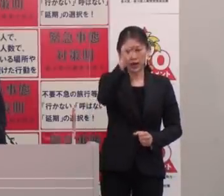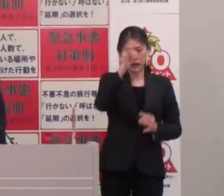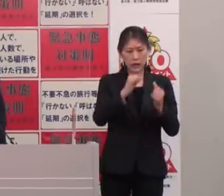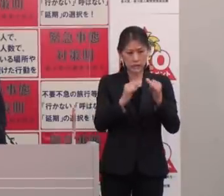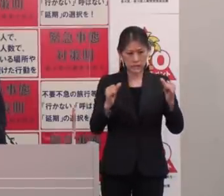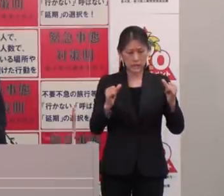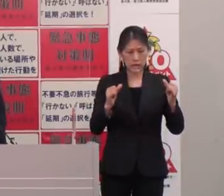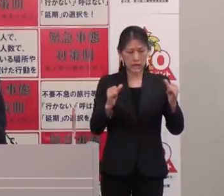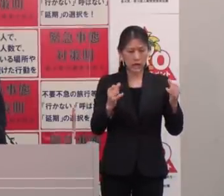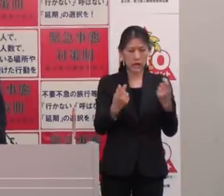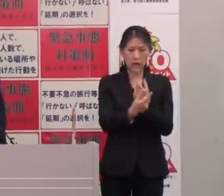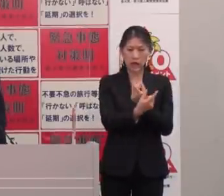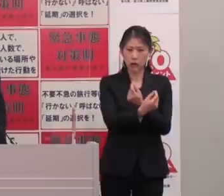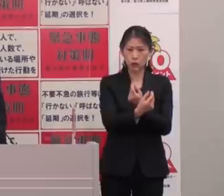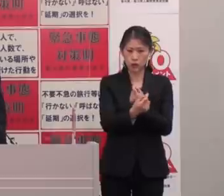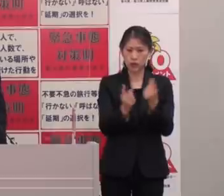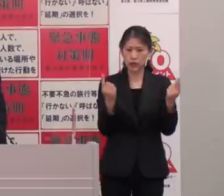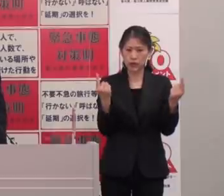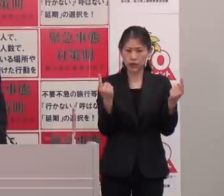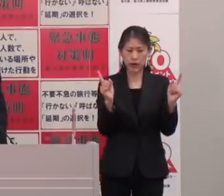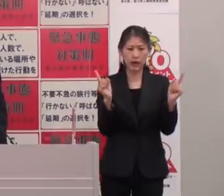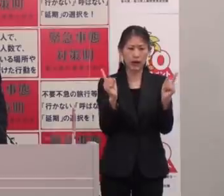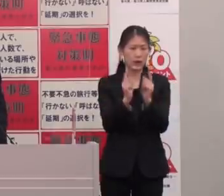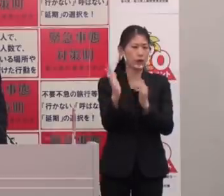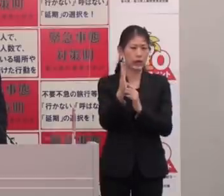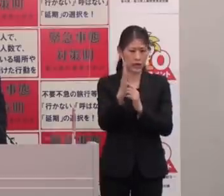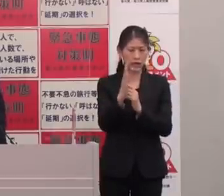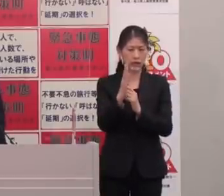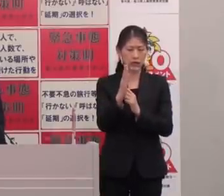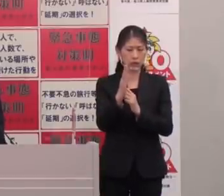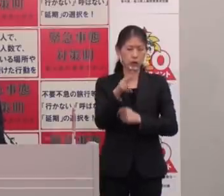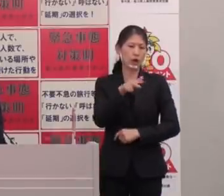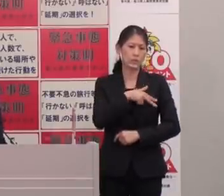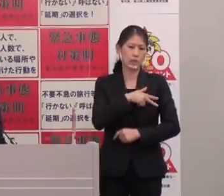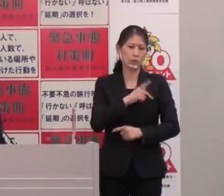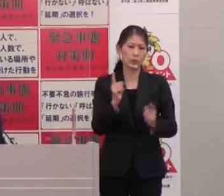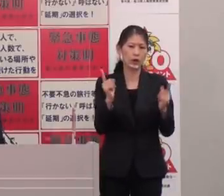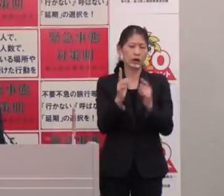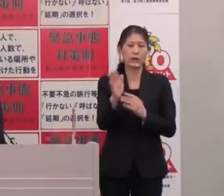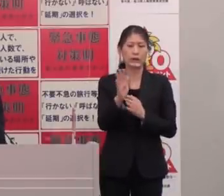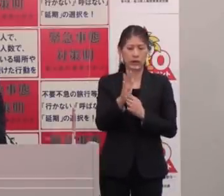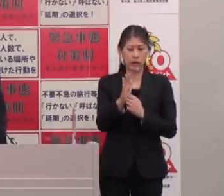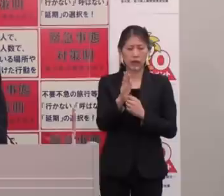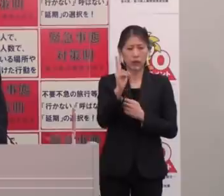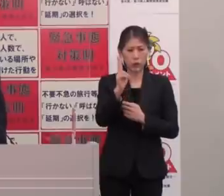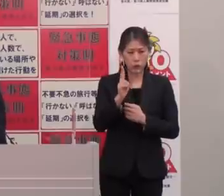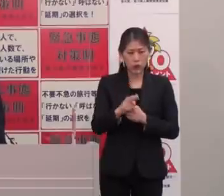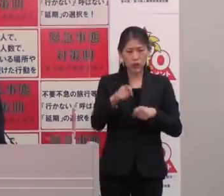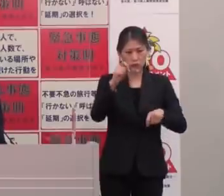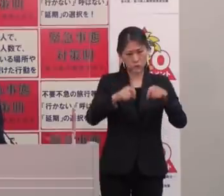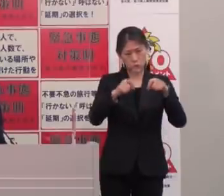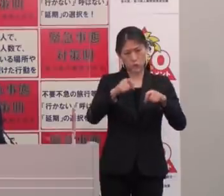触しないよう、また患者とスタッフが接触しないような時間調整を行っております。